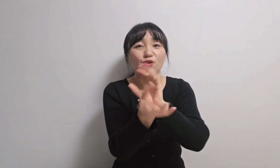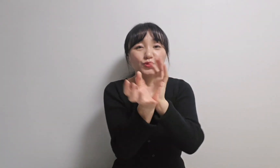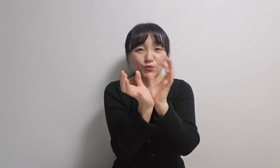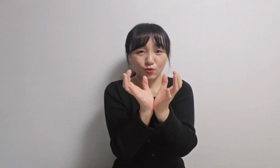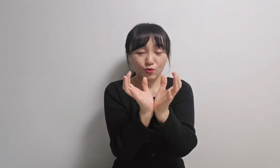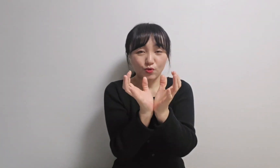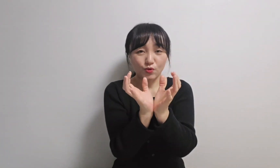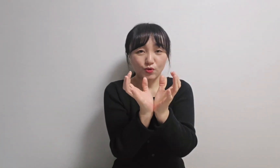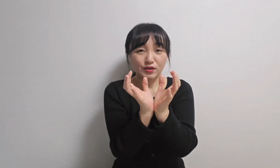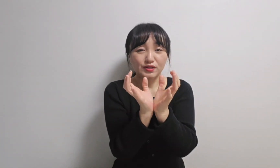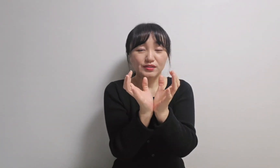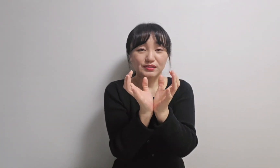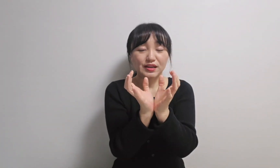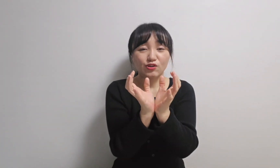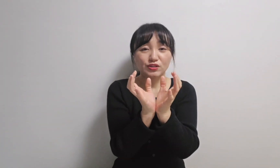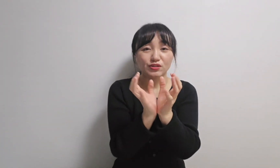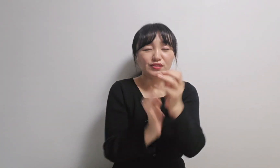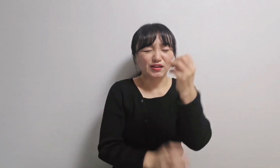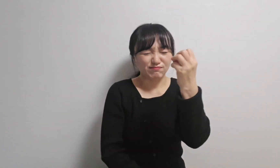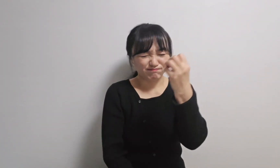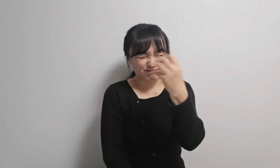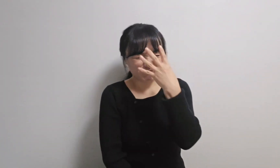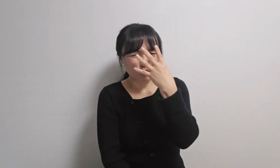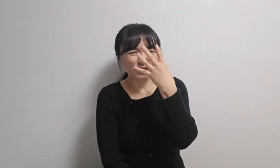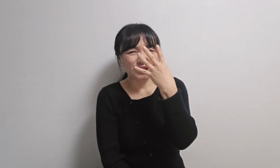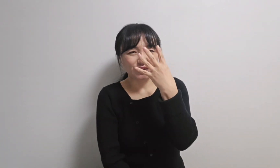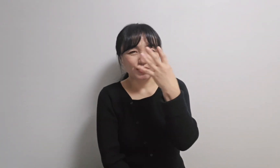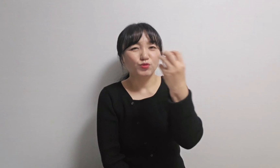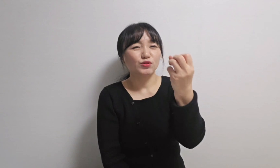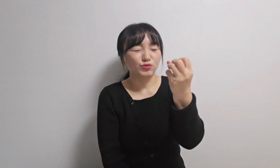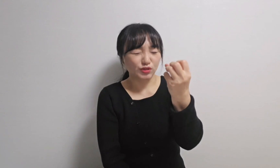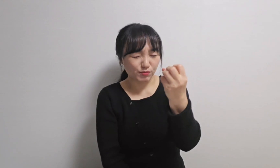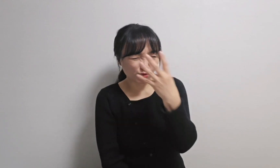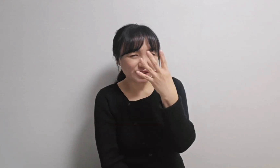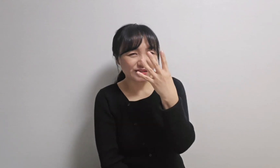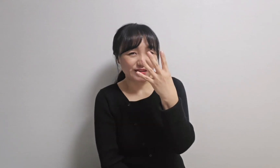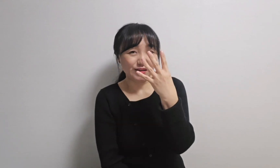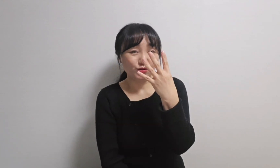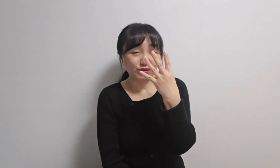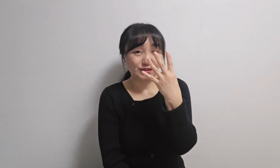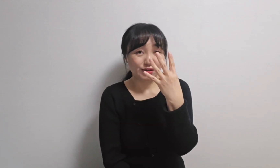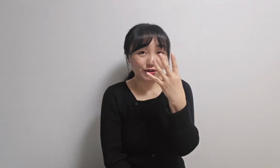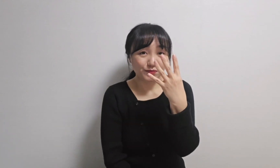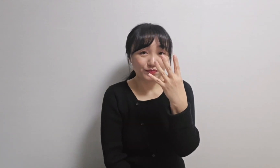피어도. 제가 여기서는 약간 못생겼다 표정도 이렇게 못생기게 해줬었어요.